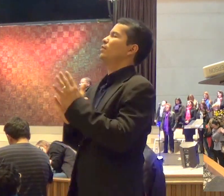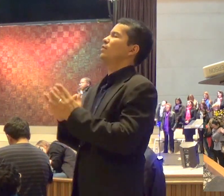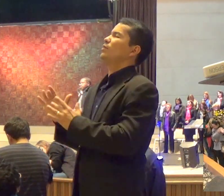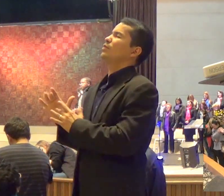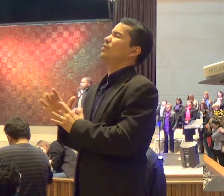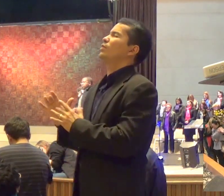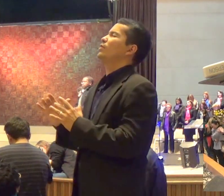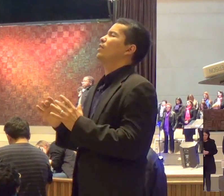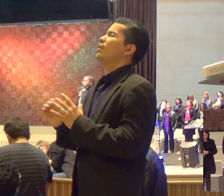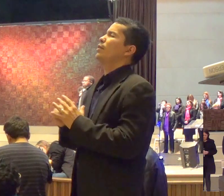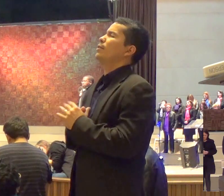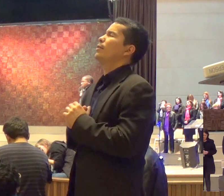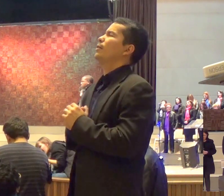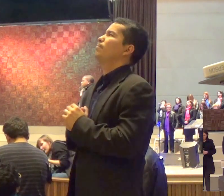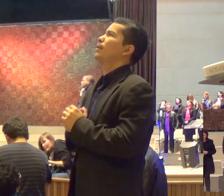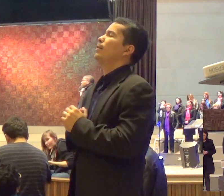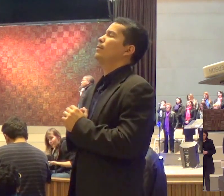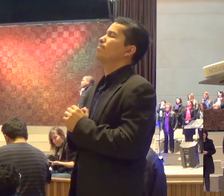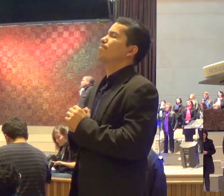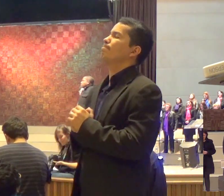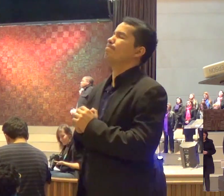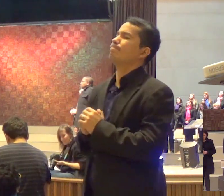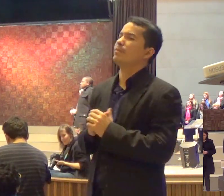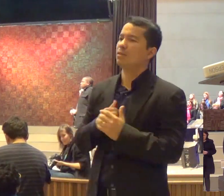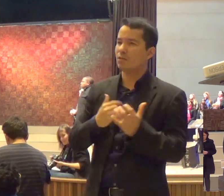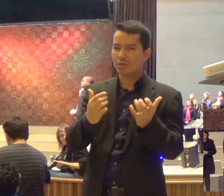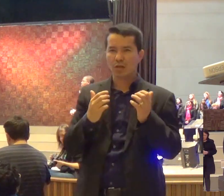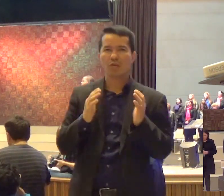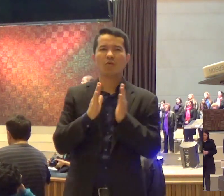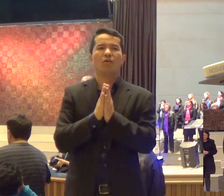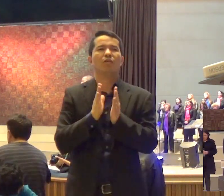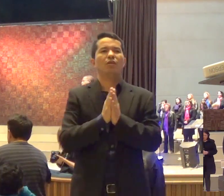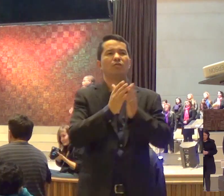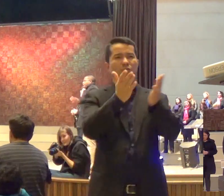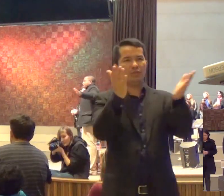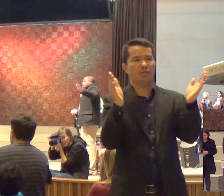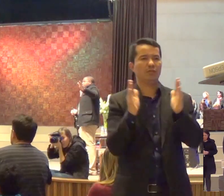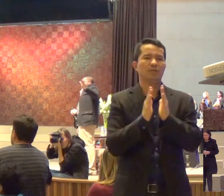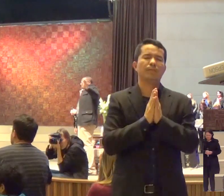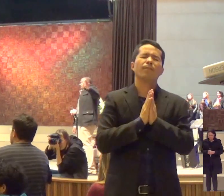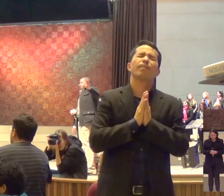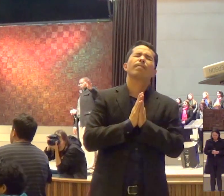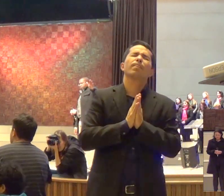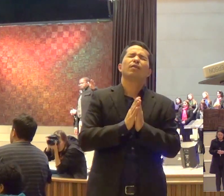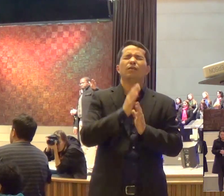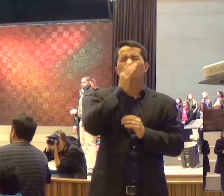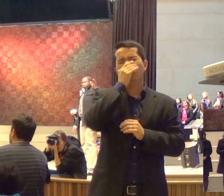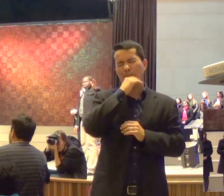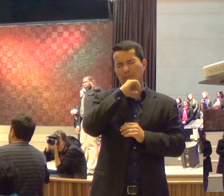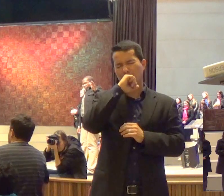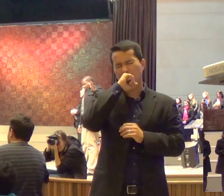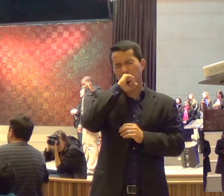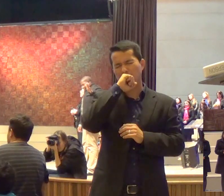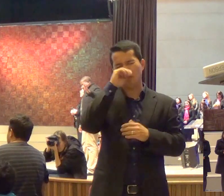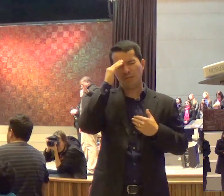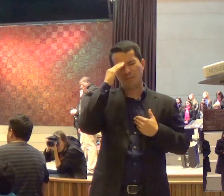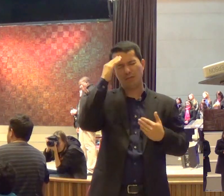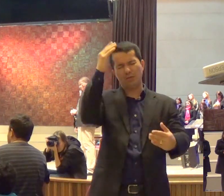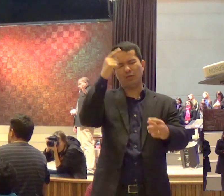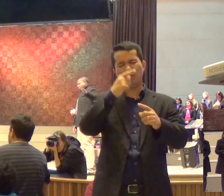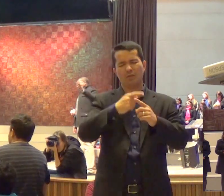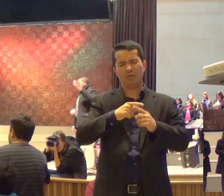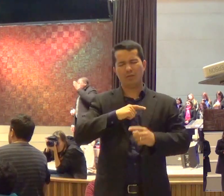Jesus amém deixa eu orar por você pai querido Obrigado preciso de irmãos que estão aqui à frente